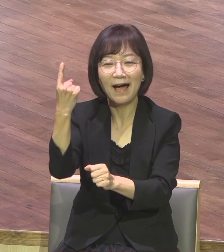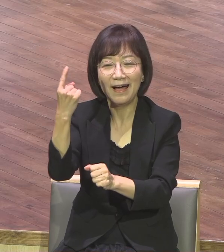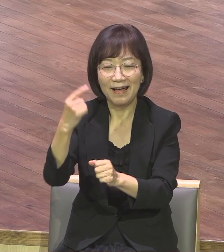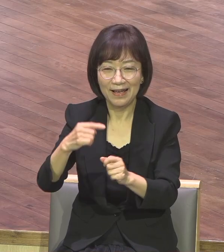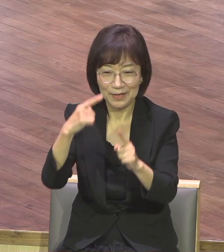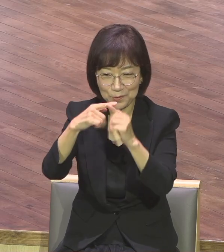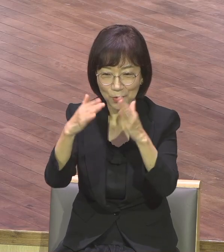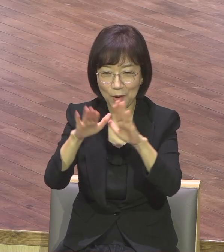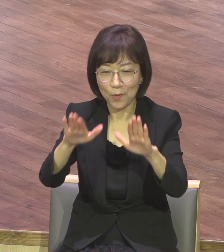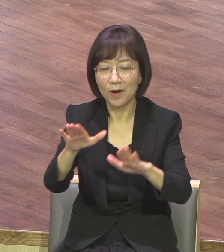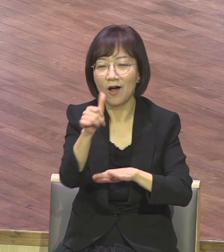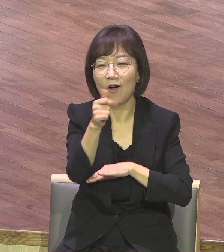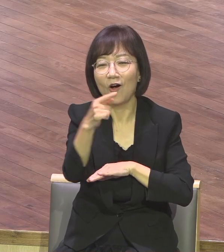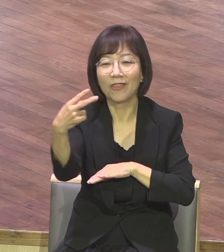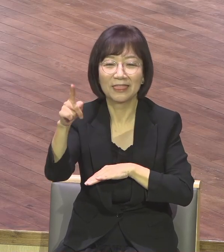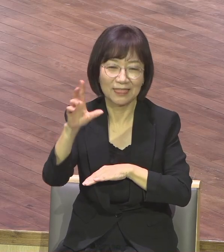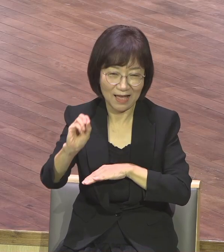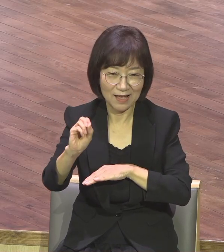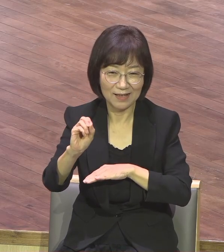감당한 결과물이에요.